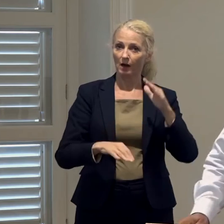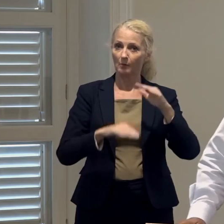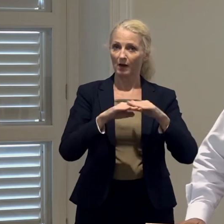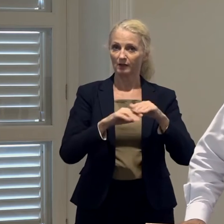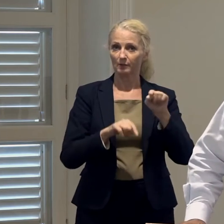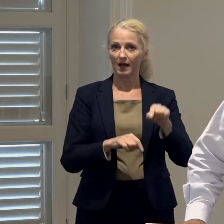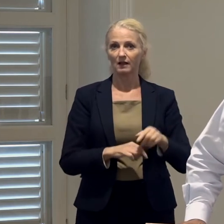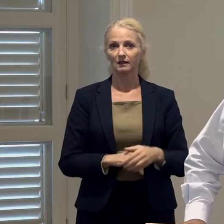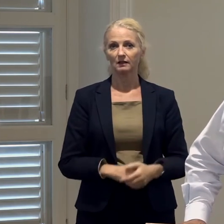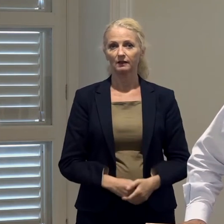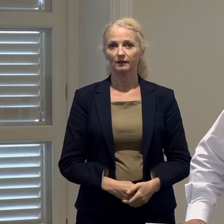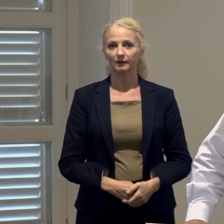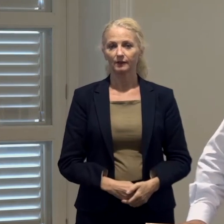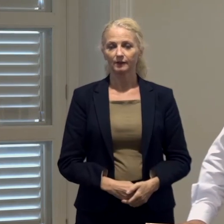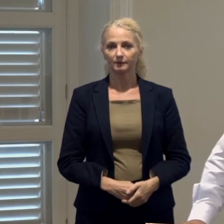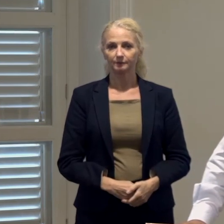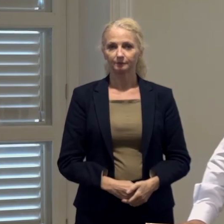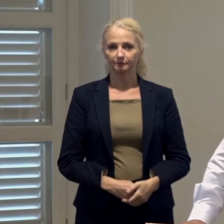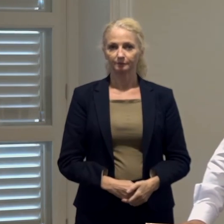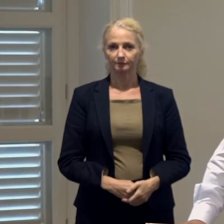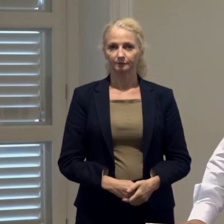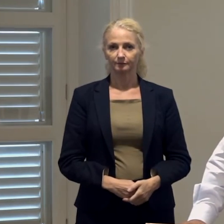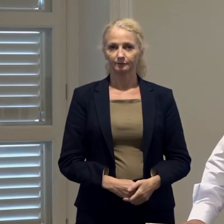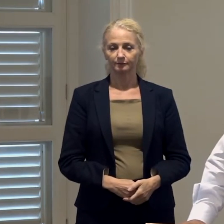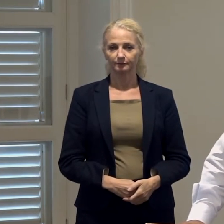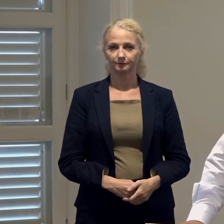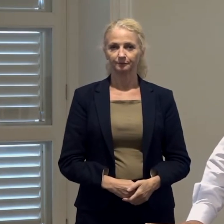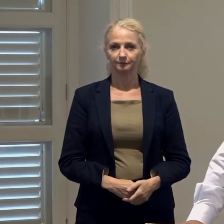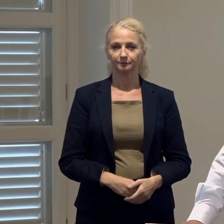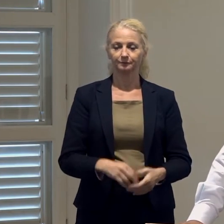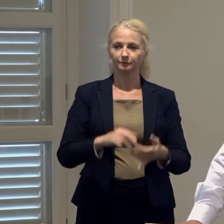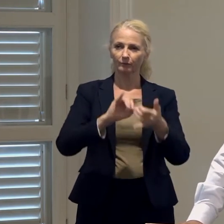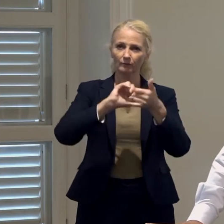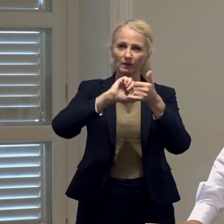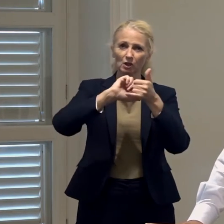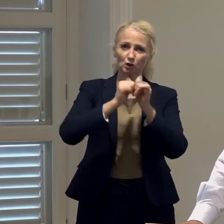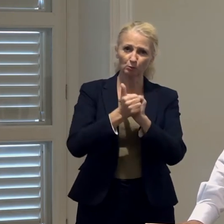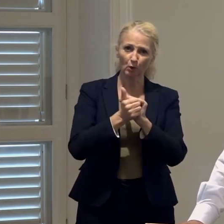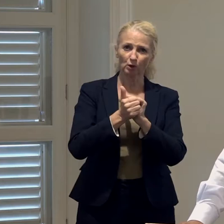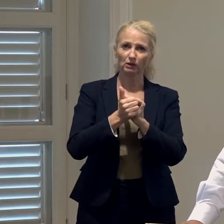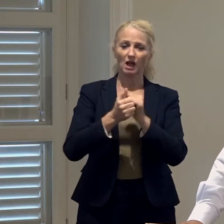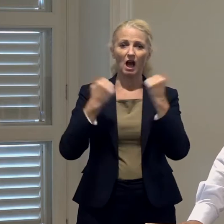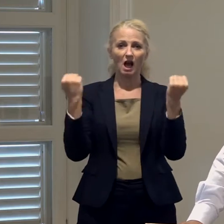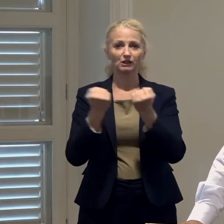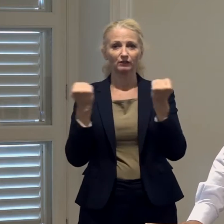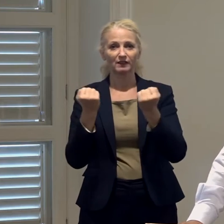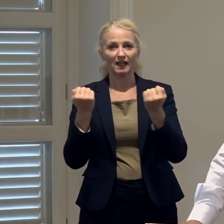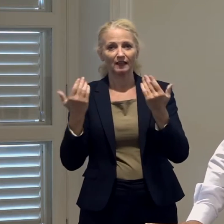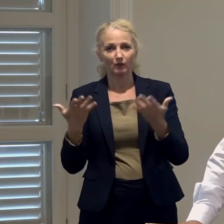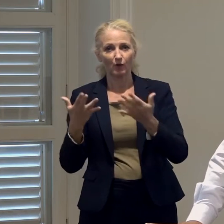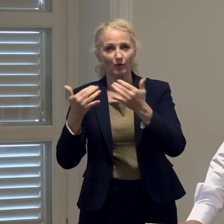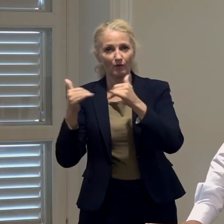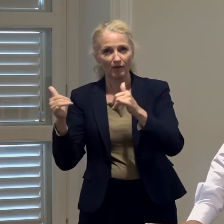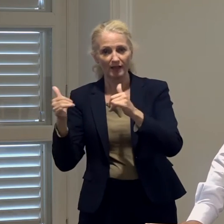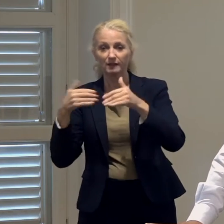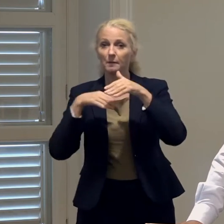Er wordt geen publiek toegestaan bij sportactiviteiten of sportevenementen